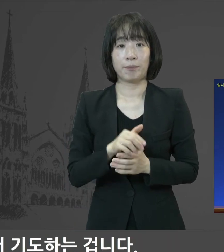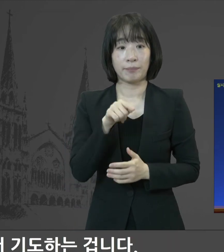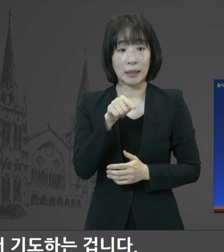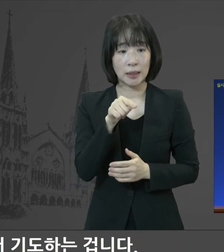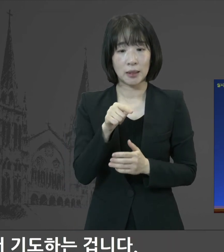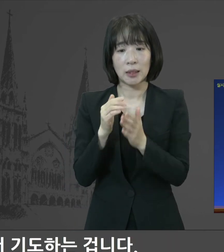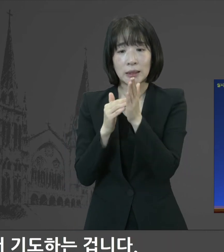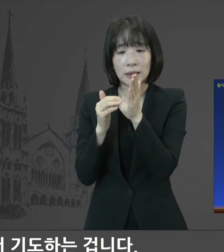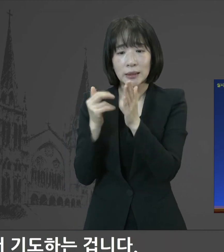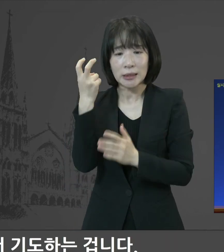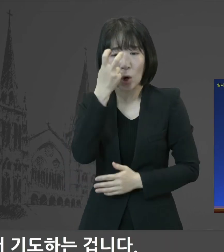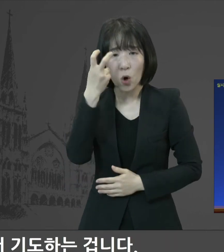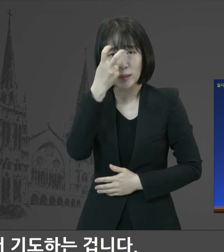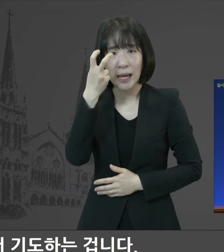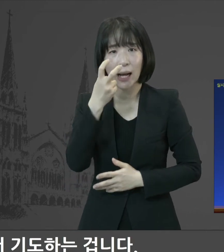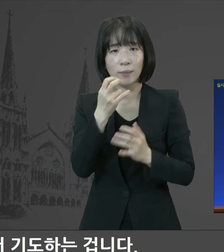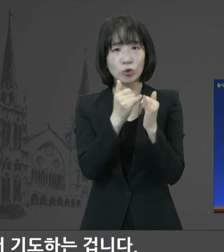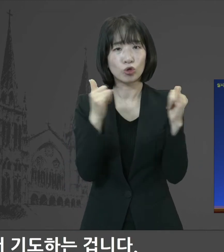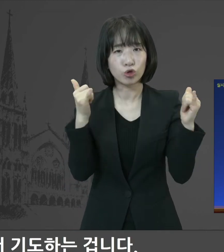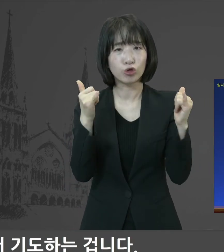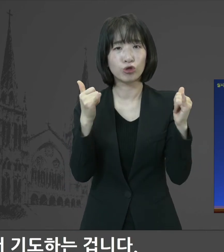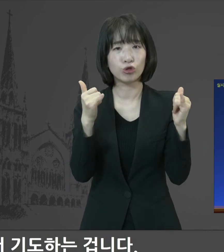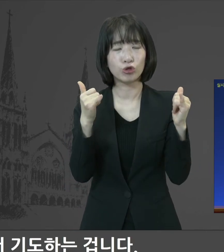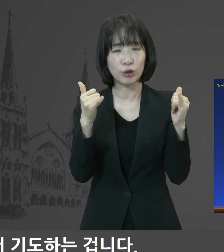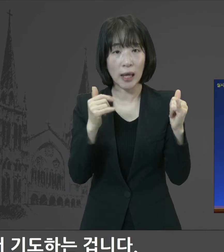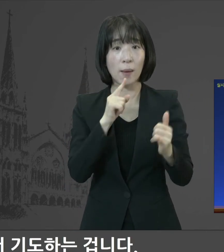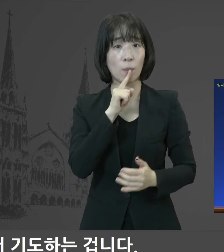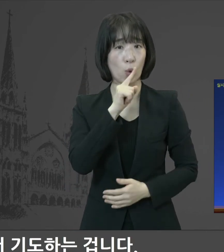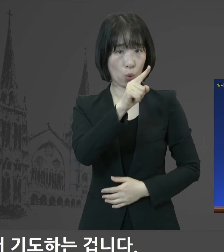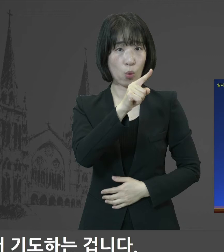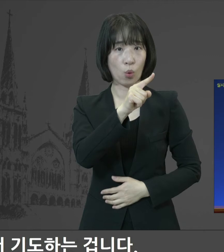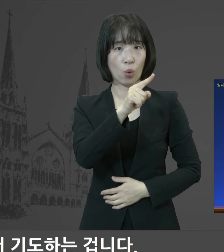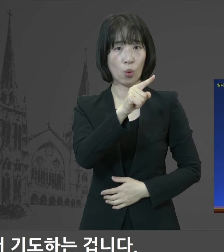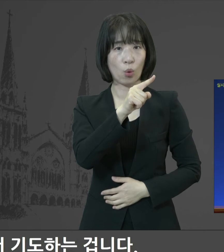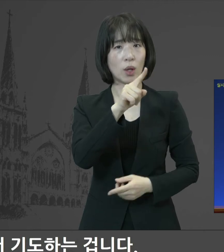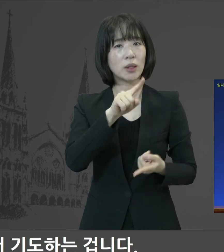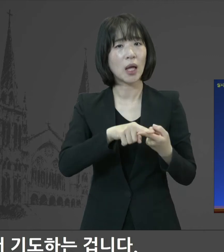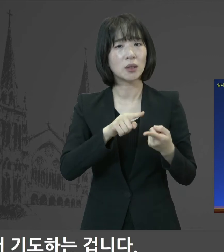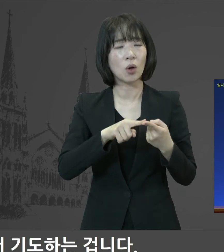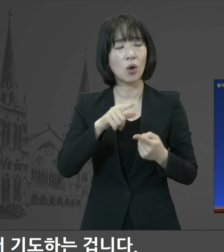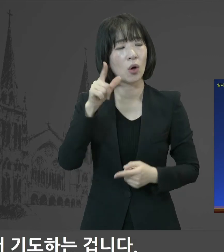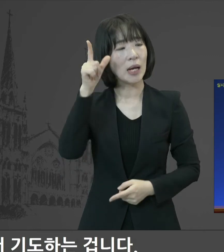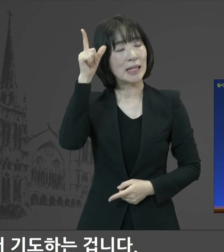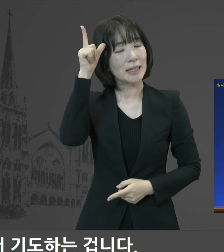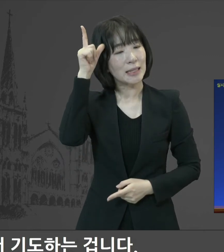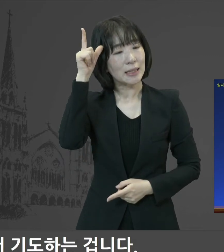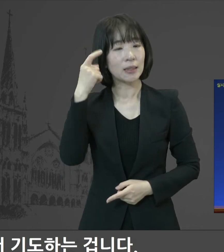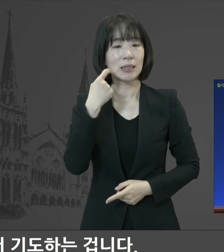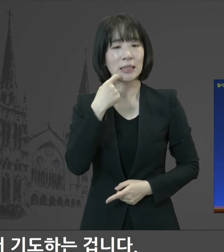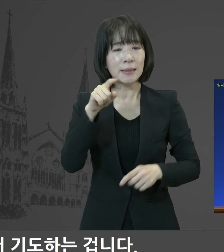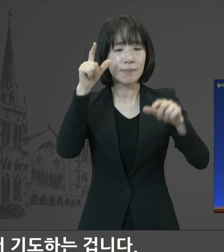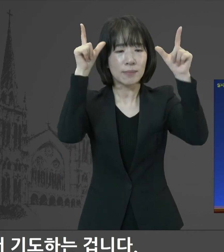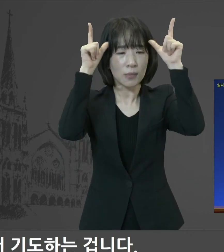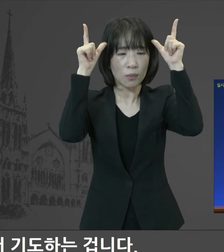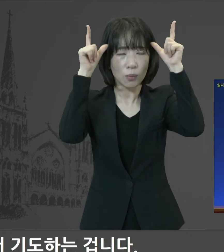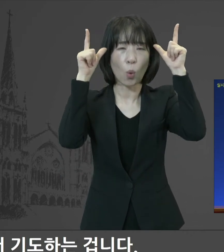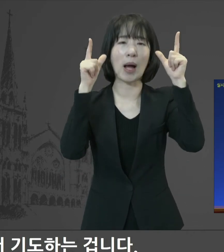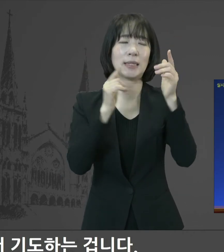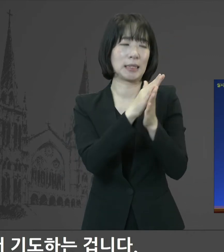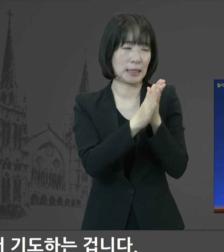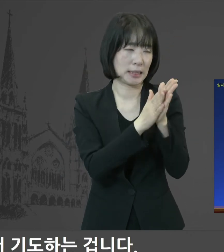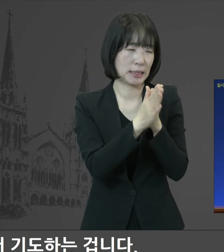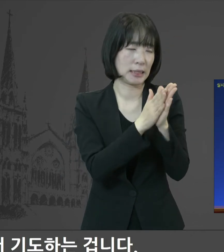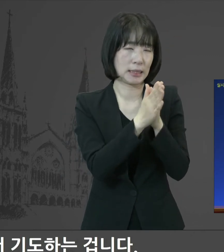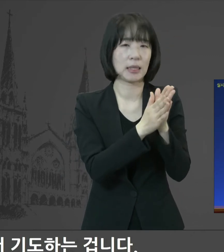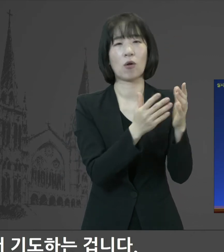정탐꾼의 이 사역, 이 오늘 본문 14장을 보게 되면요, 이게 금송아지 사건처럼 다급한 사건이었습니다. 모세와